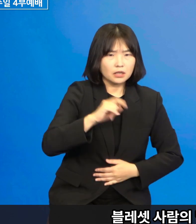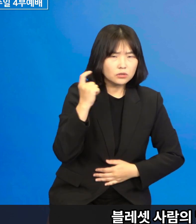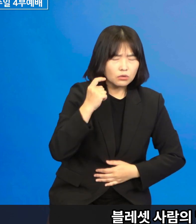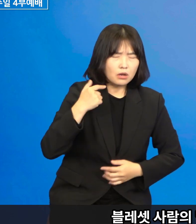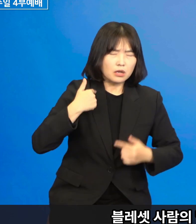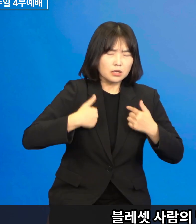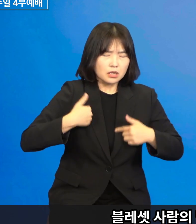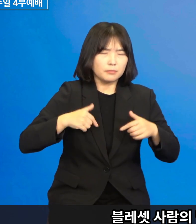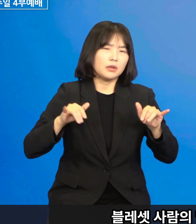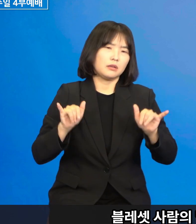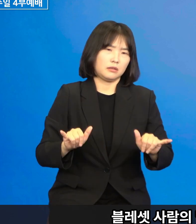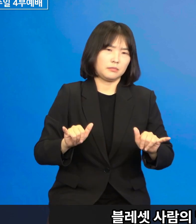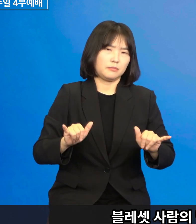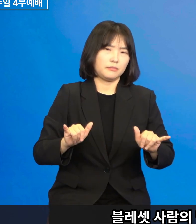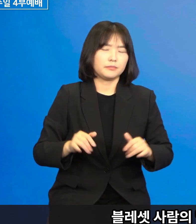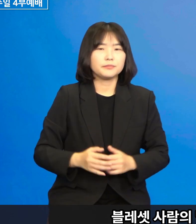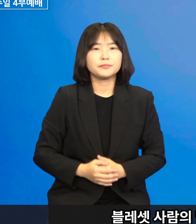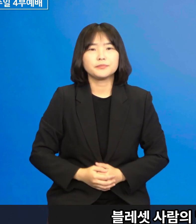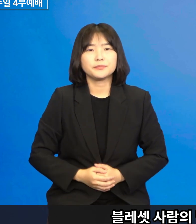기뻐할까?